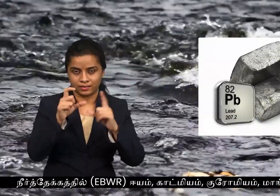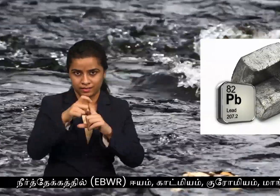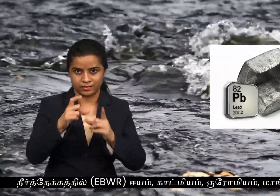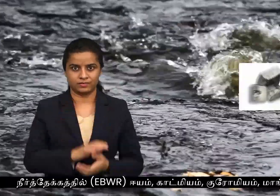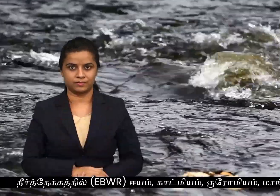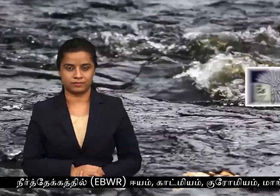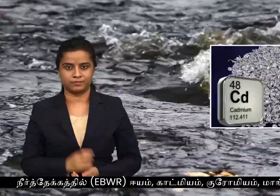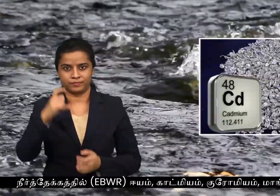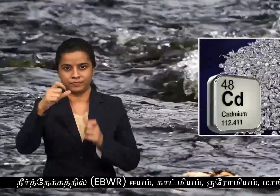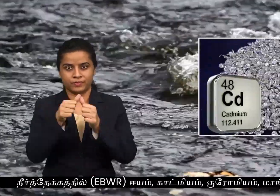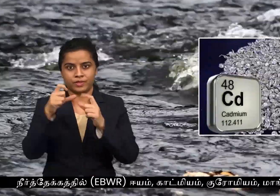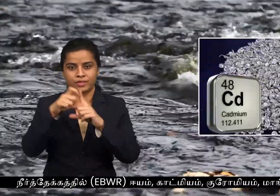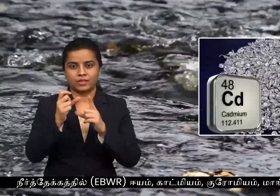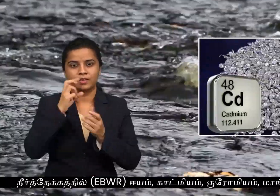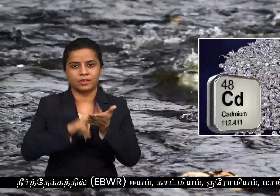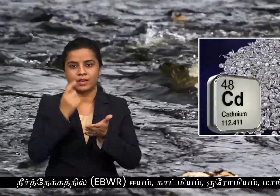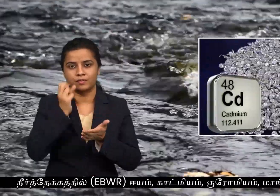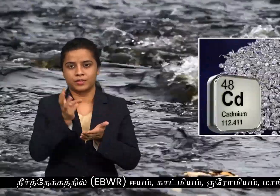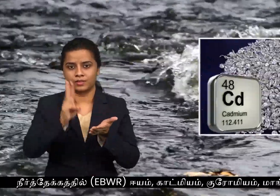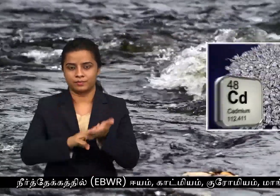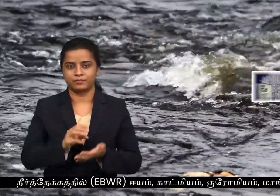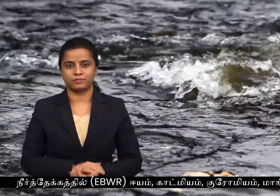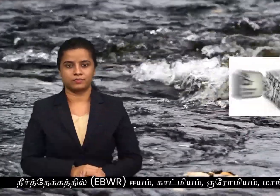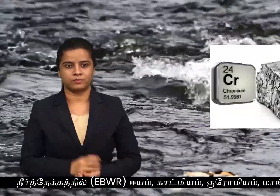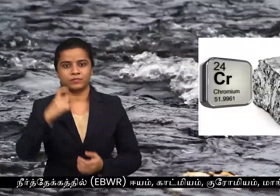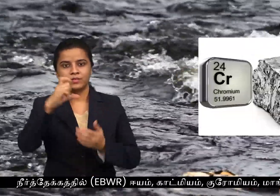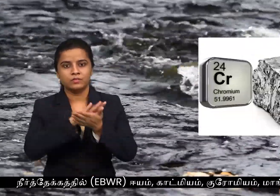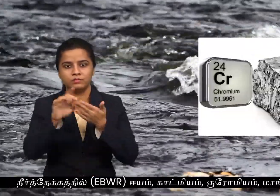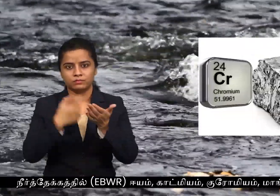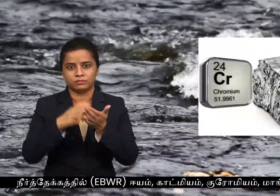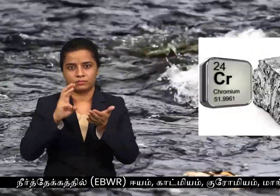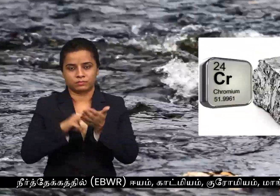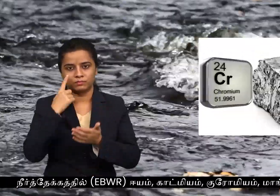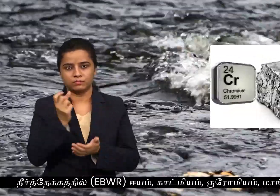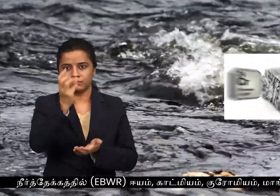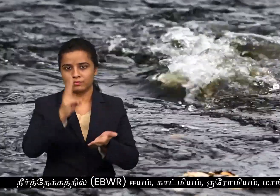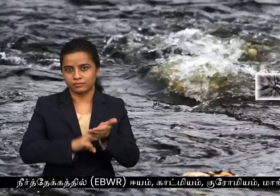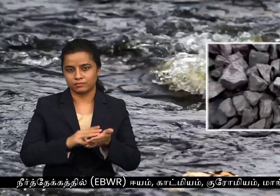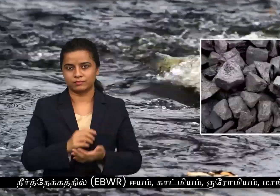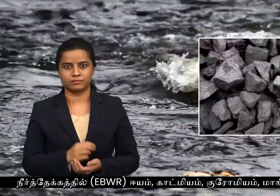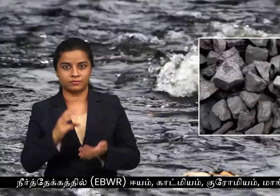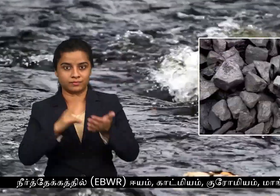EBWR ஈயம், கேட்மியம், குரோமியம், மாங்கனீஸ், நிக்கல் மற்றும்